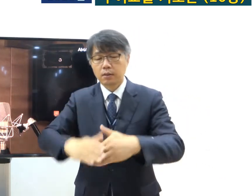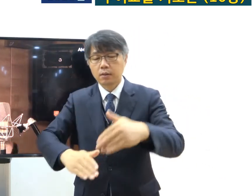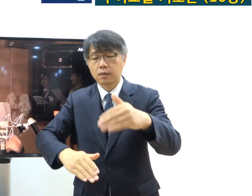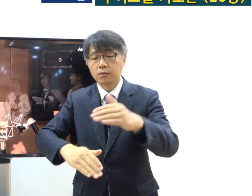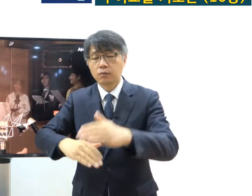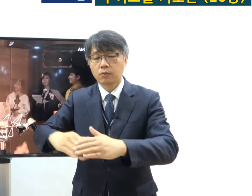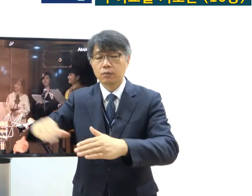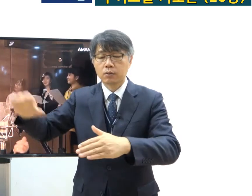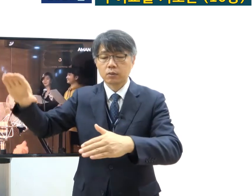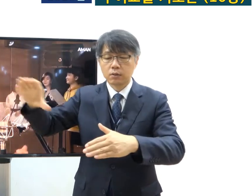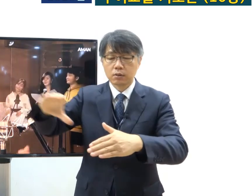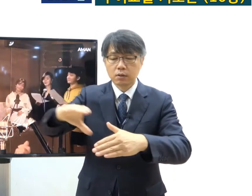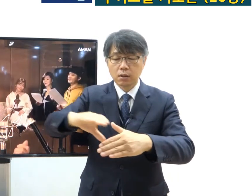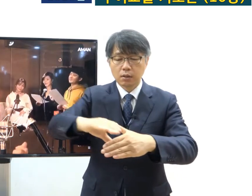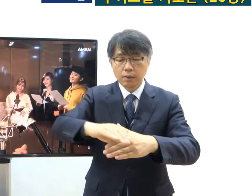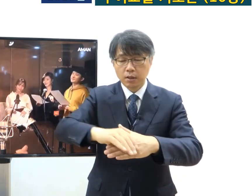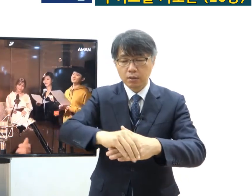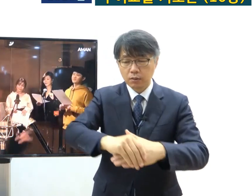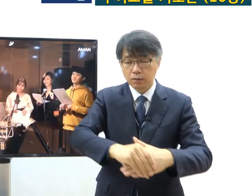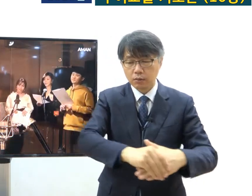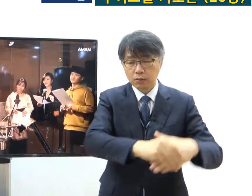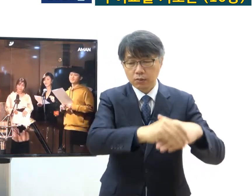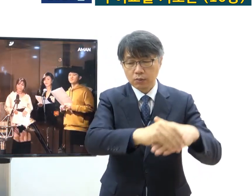나의 손을 잡아요.